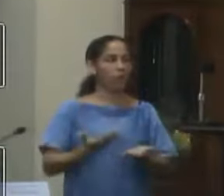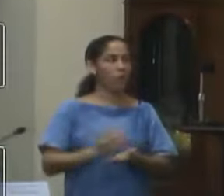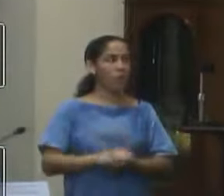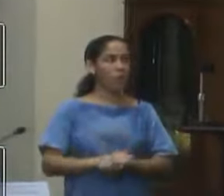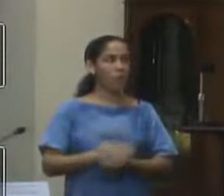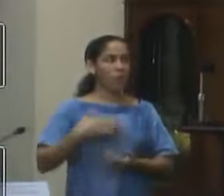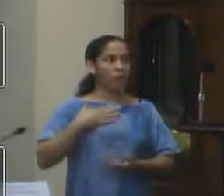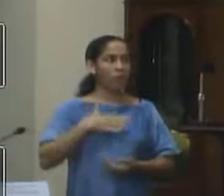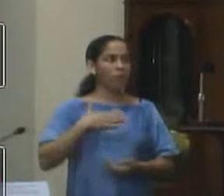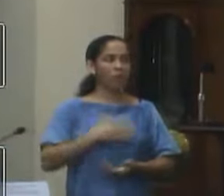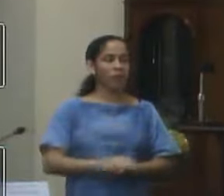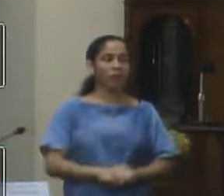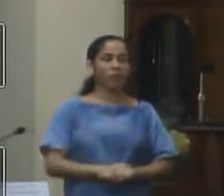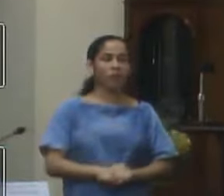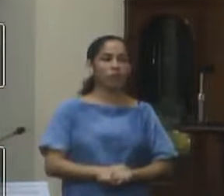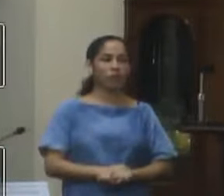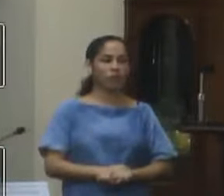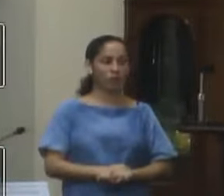gostaria